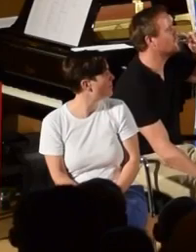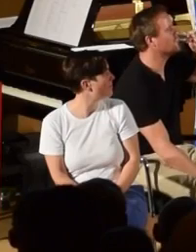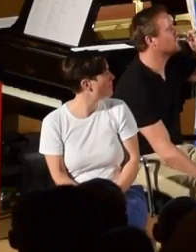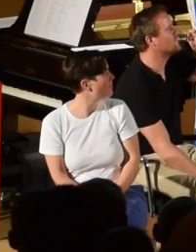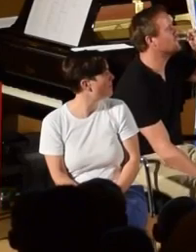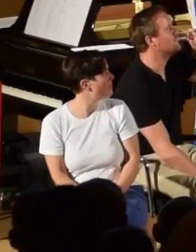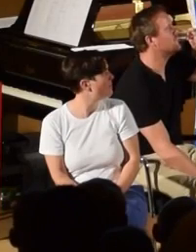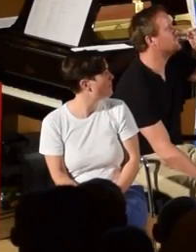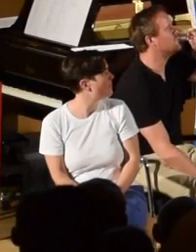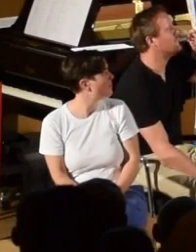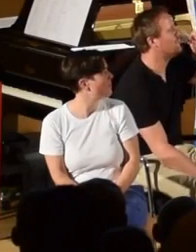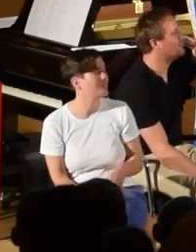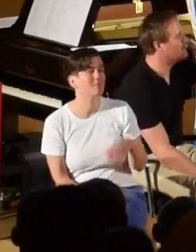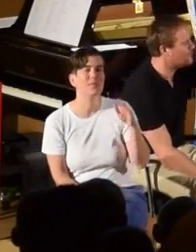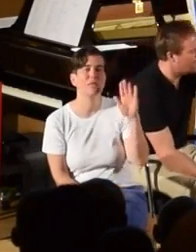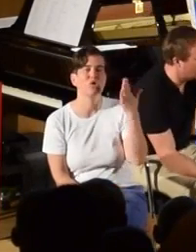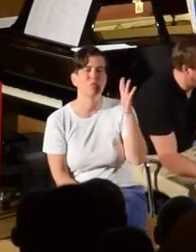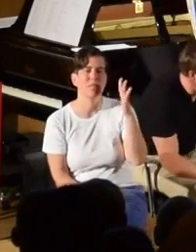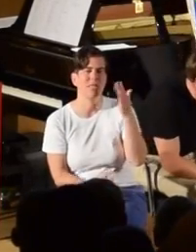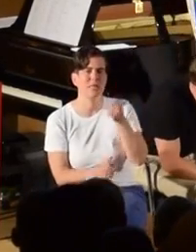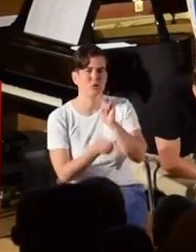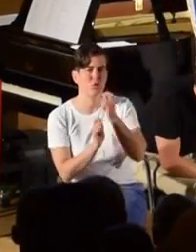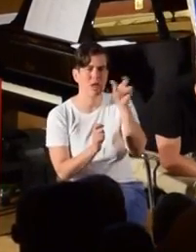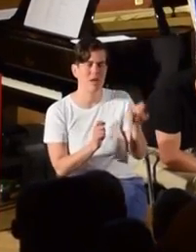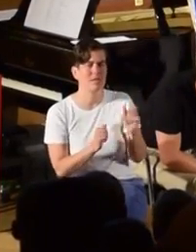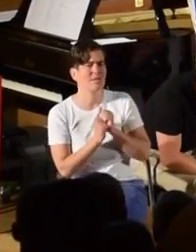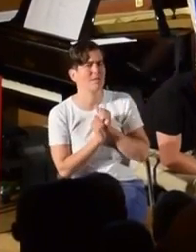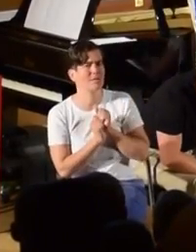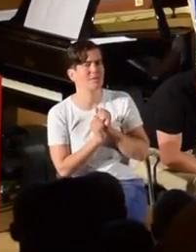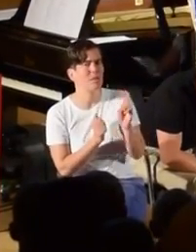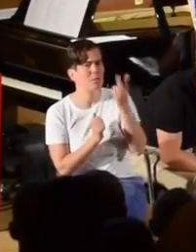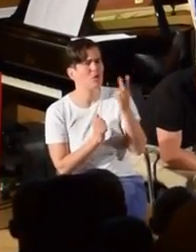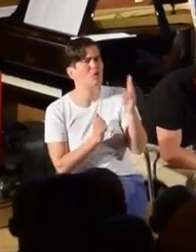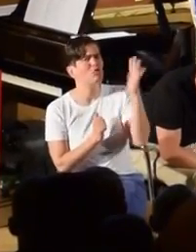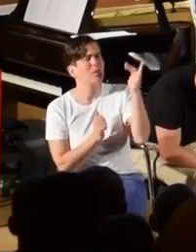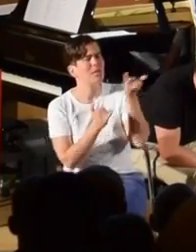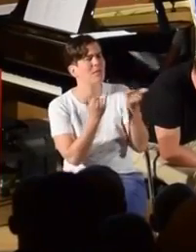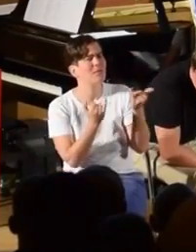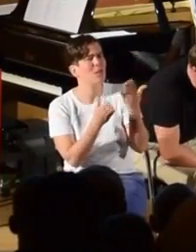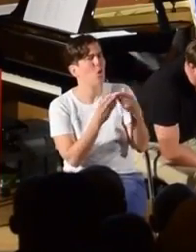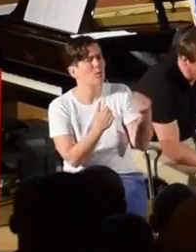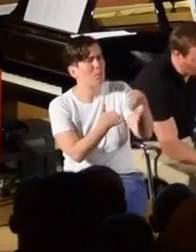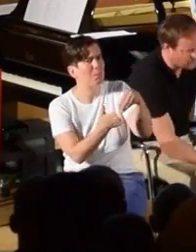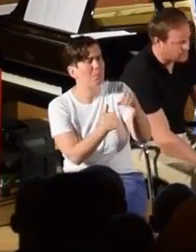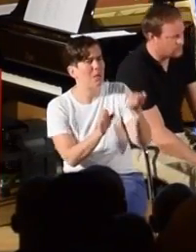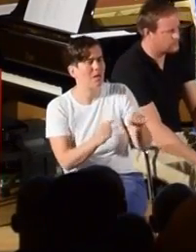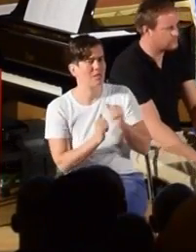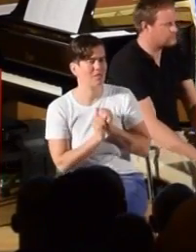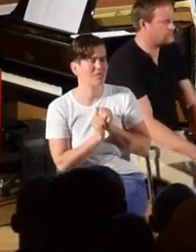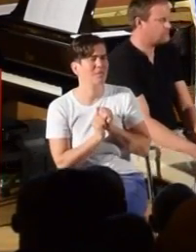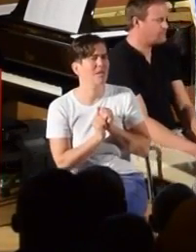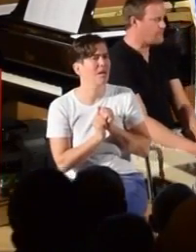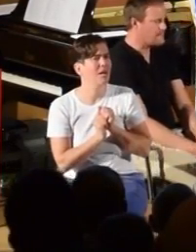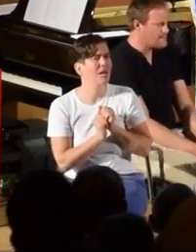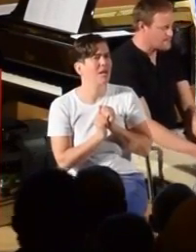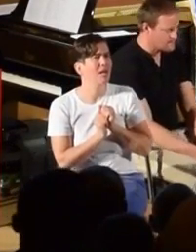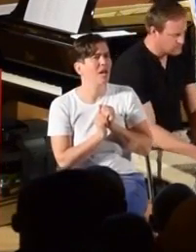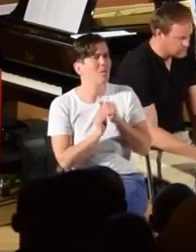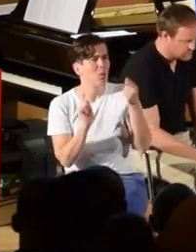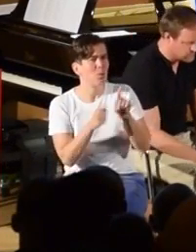wir wollen natürlich heute nach vorne diskutieren und gucken, wie kann vielleicht der Spiegel auch ein Teil der Lösung sein. Aber beim Spiegel muss man, da haben Sie Verständnis für, denke ich, auch nochmal ganz